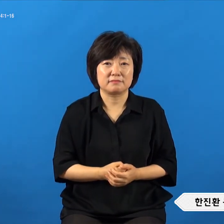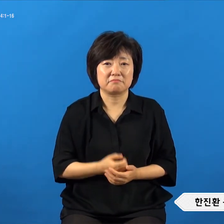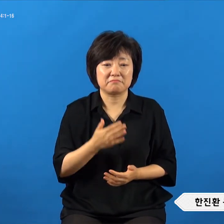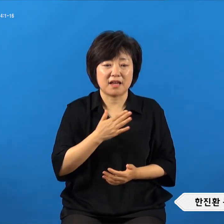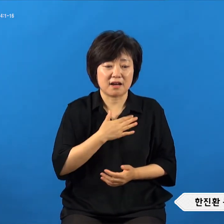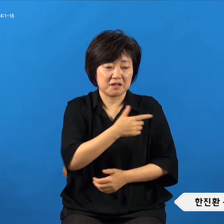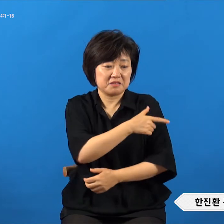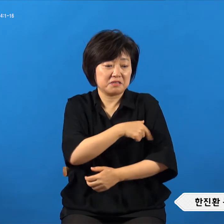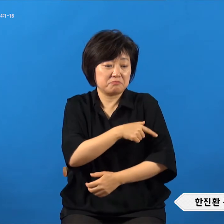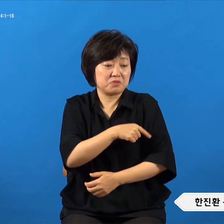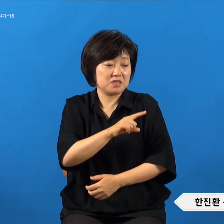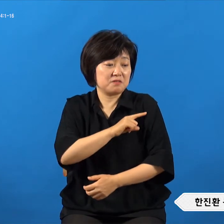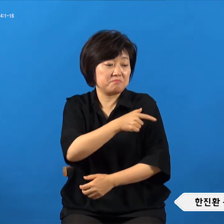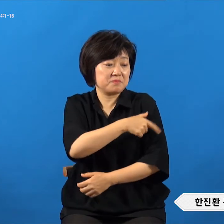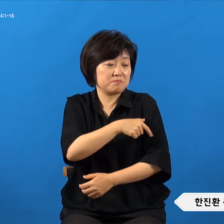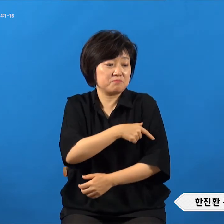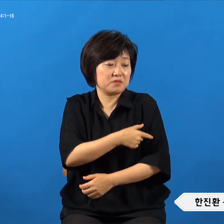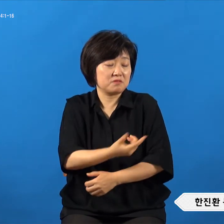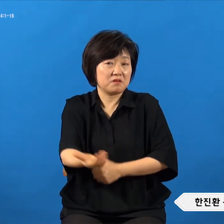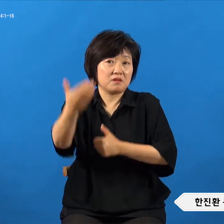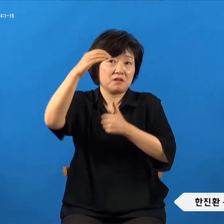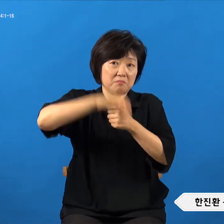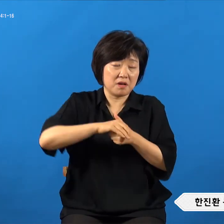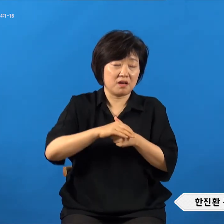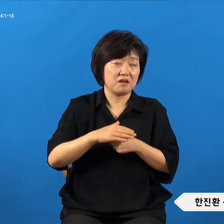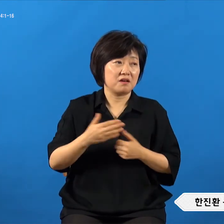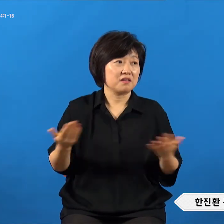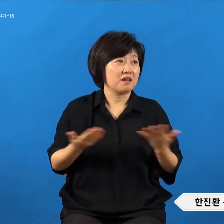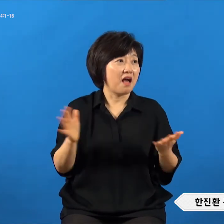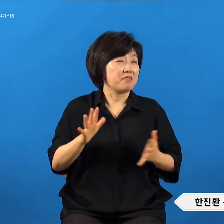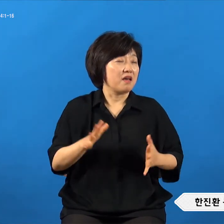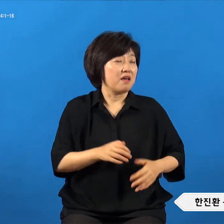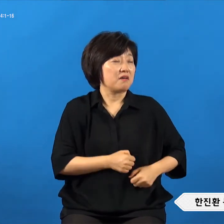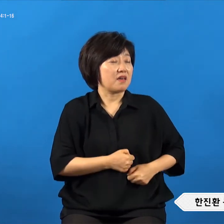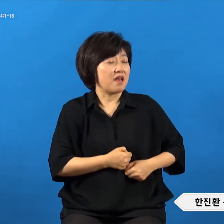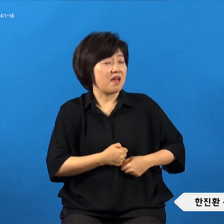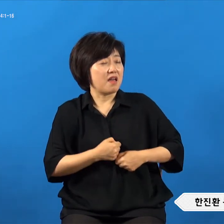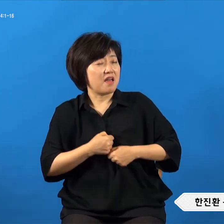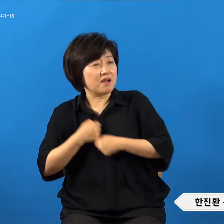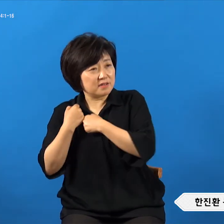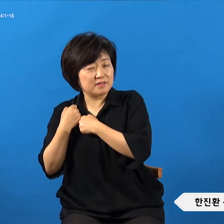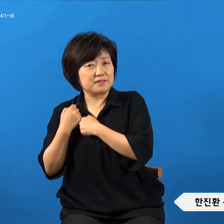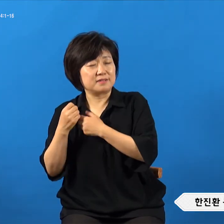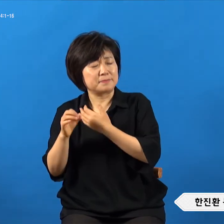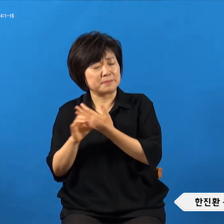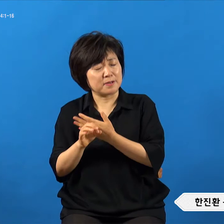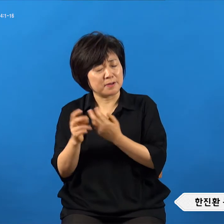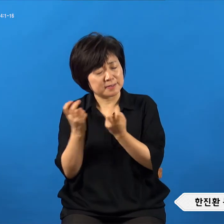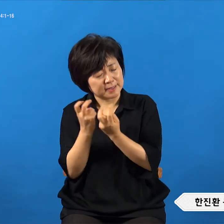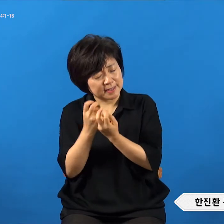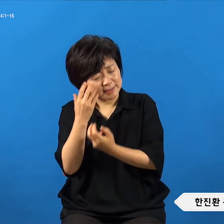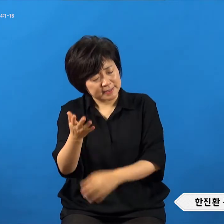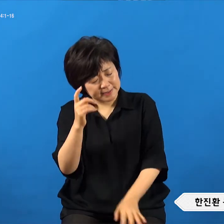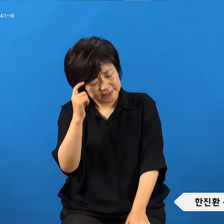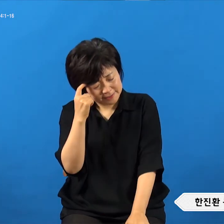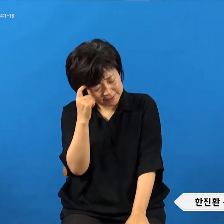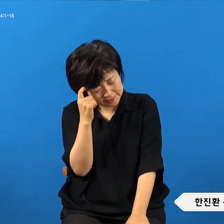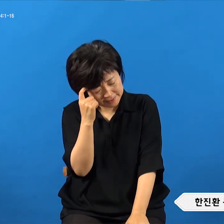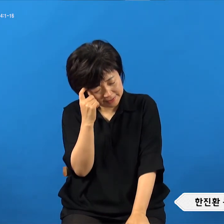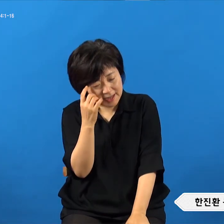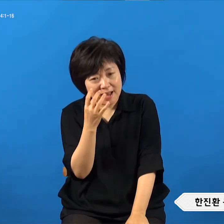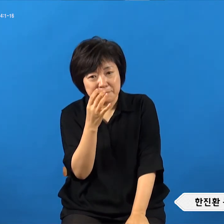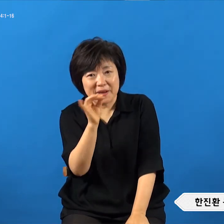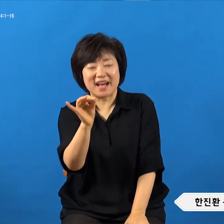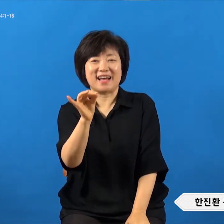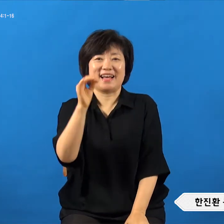제대로 직분은 받아놓고 제대로 일을 안 하는 사람이 생기면 어떻게 할까? 제가 미리 좀 생각을 하다가 텔레비를 보다가